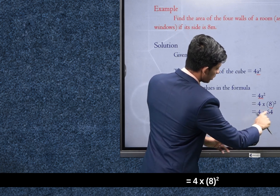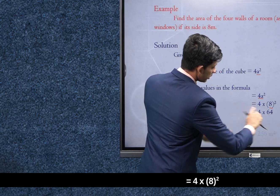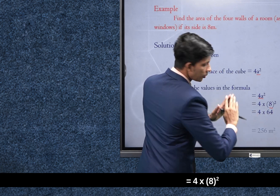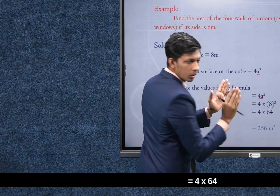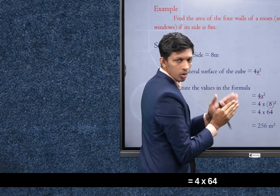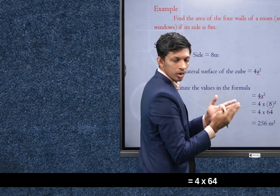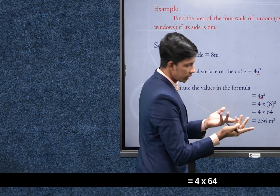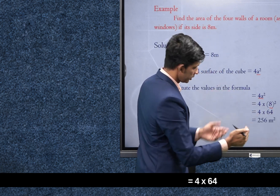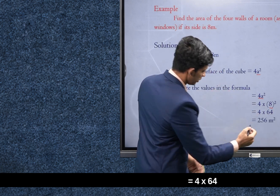(4 × 64).